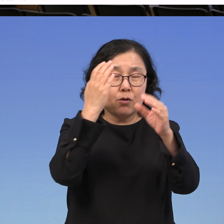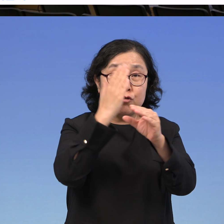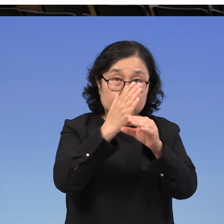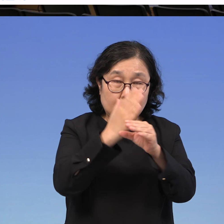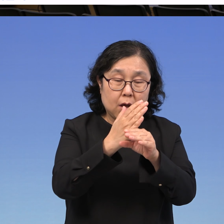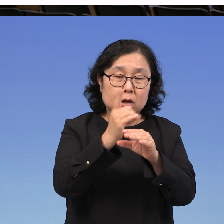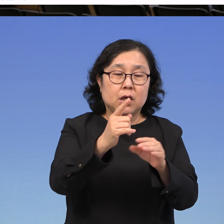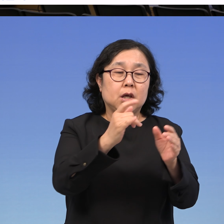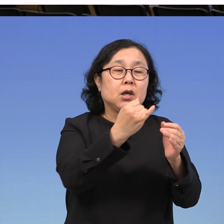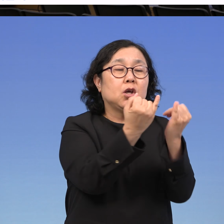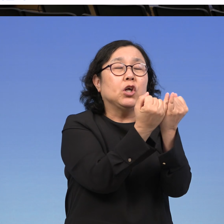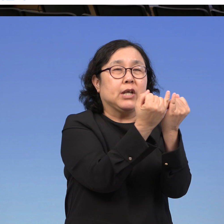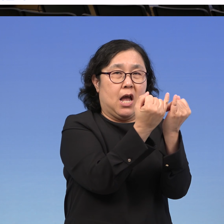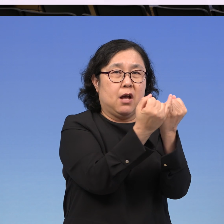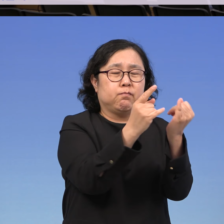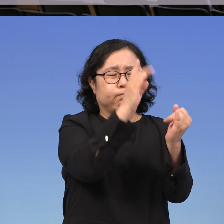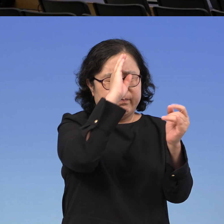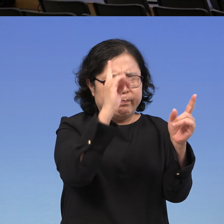주세요